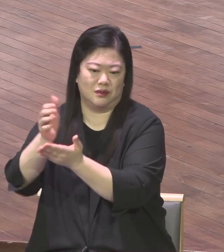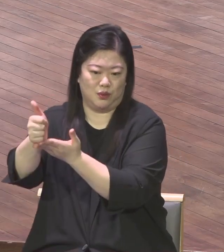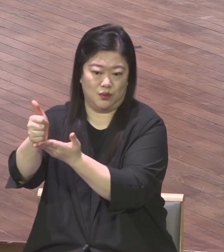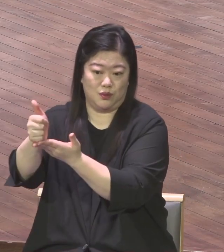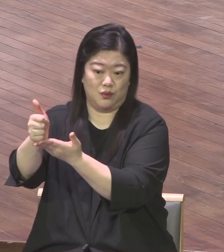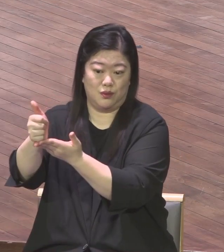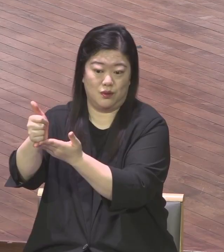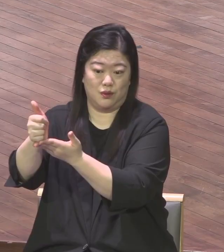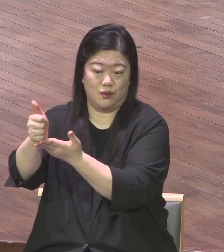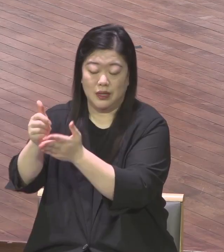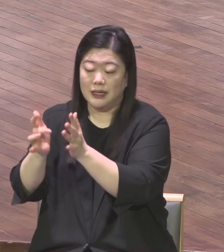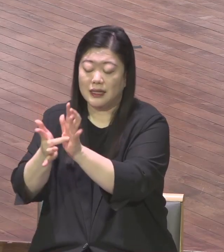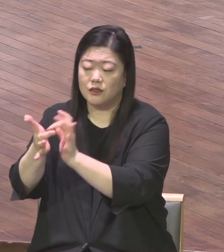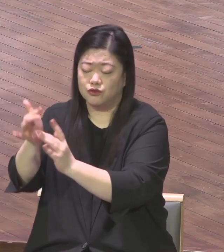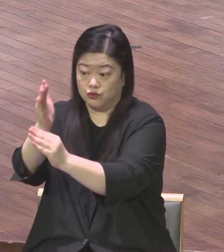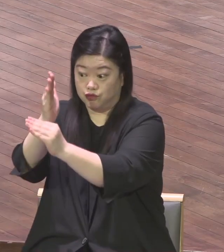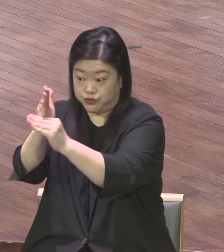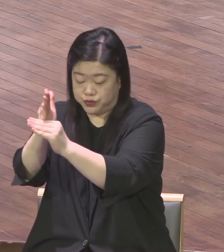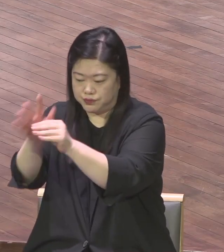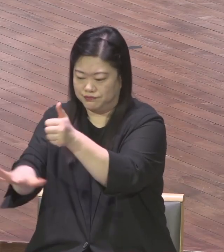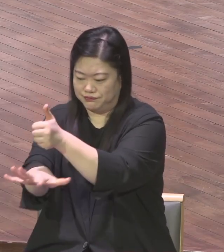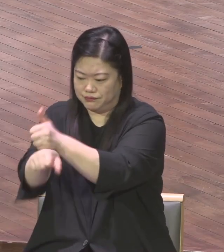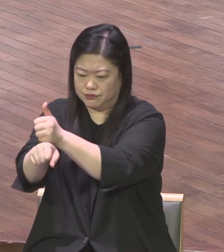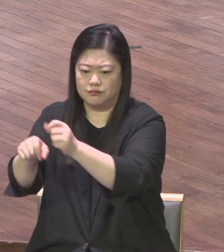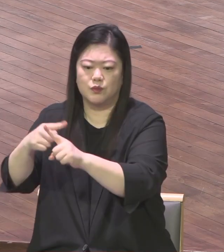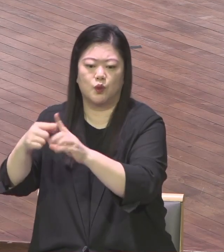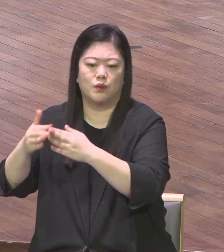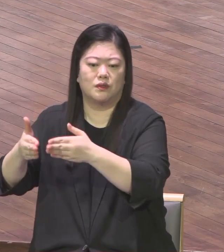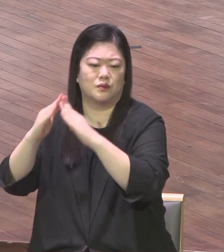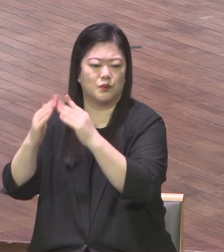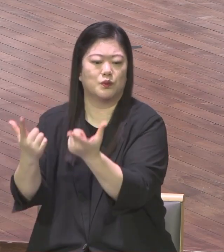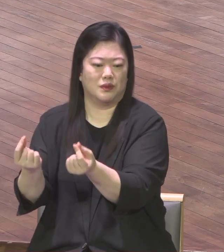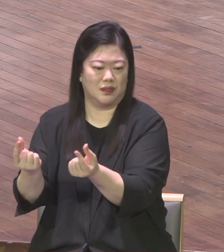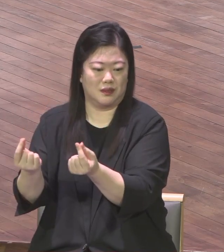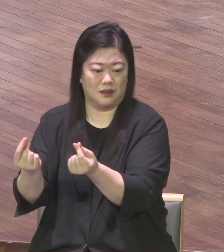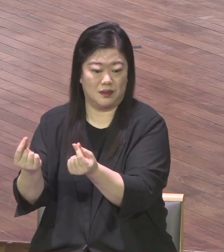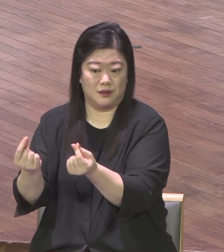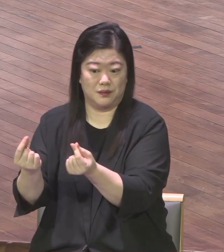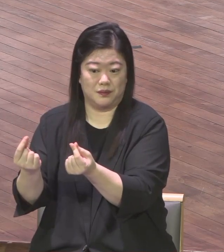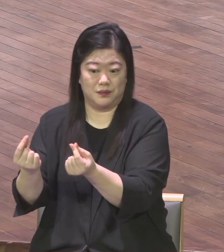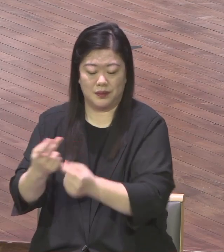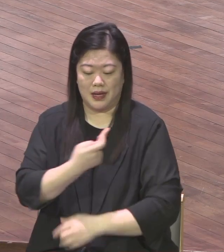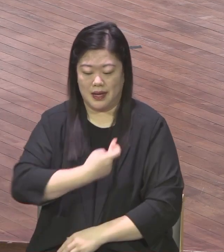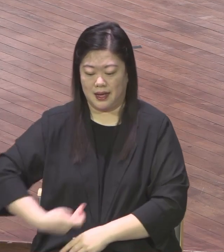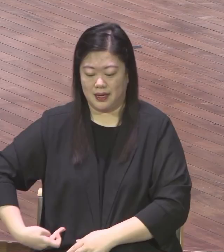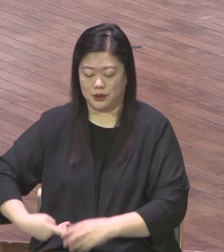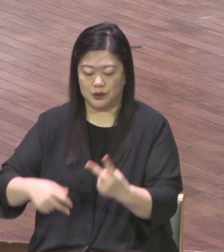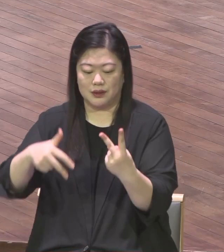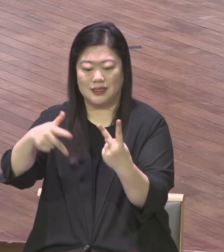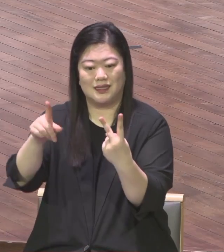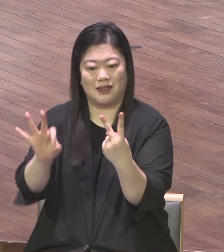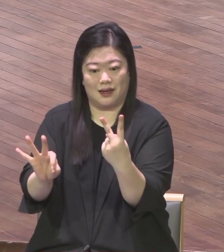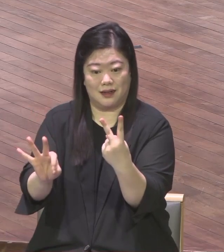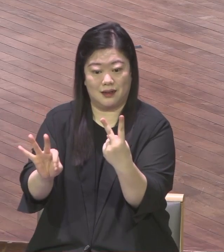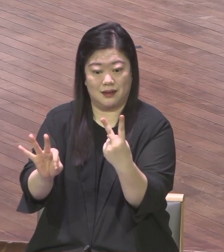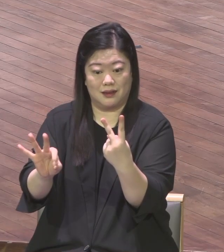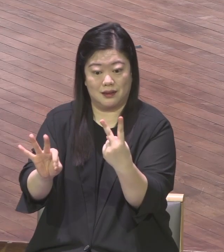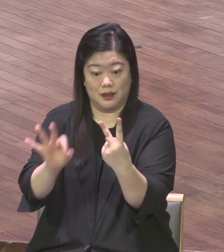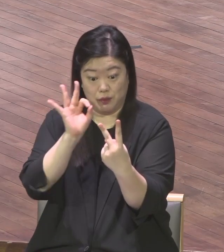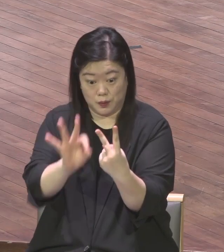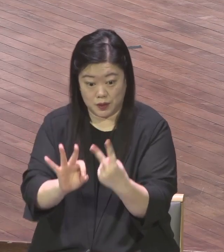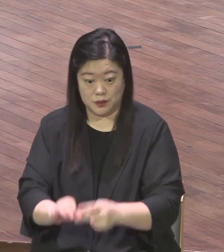그래서 예수님이 세운다. 그렇게 말씀했잖아요. 그리고 이 말씀이 그대로 사도행전 2장의 성취가 그렇게